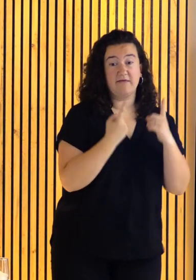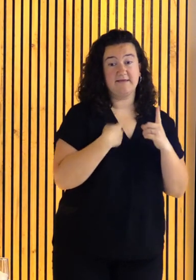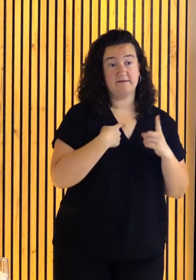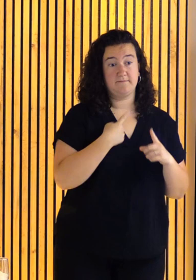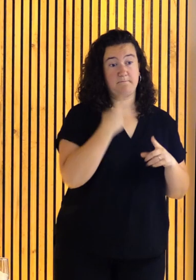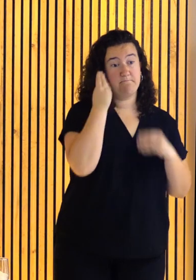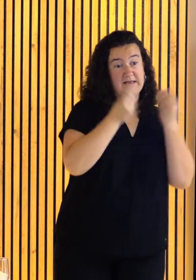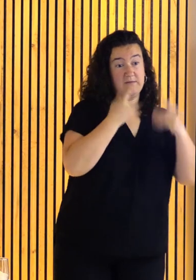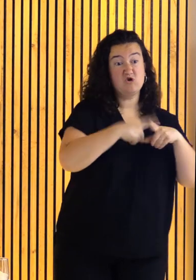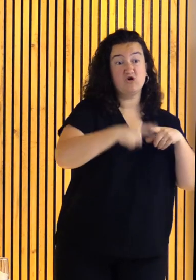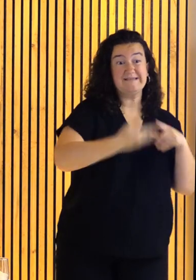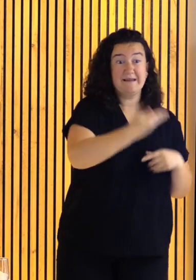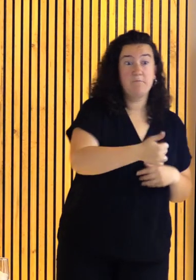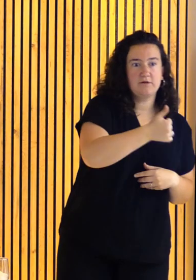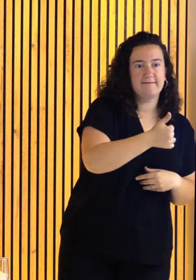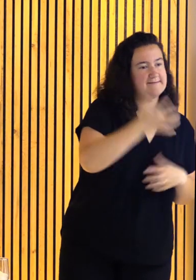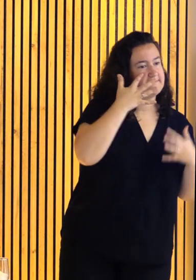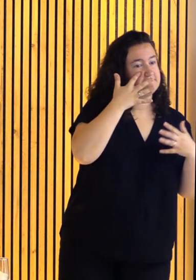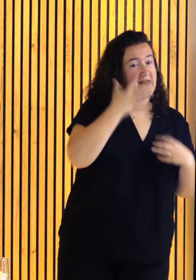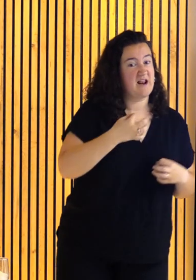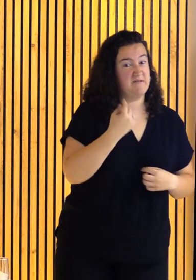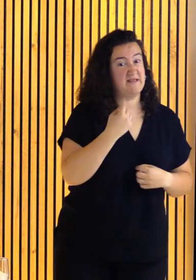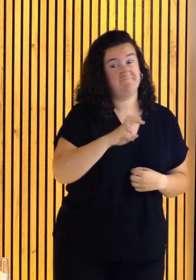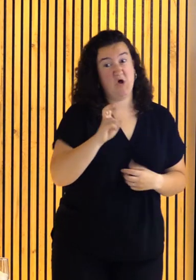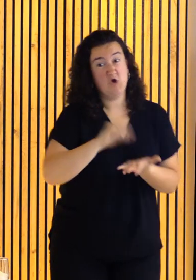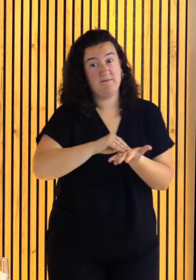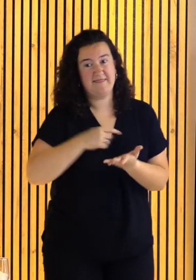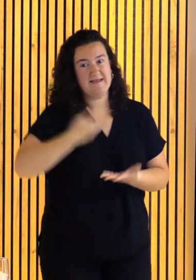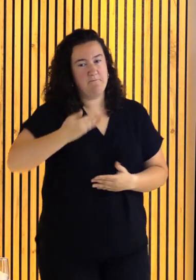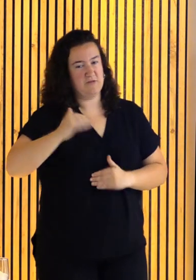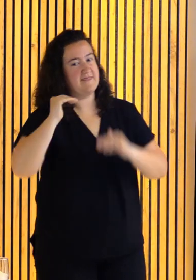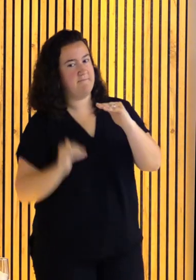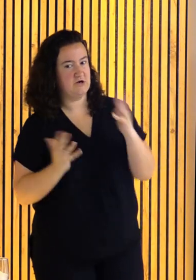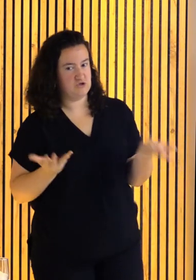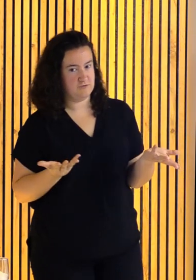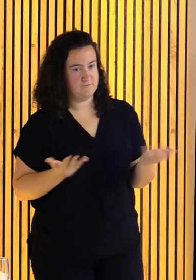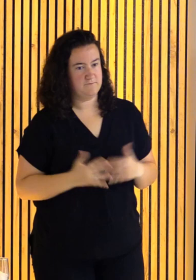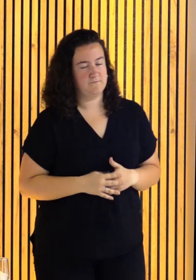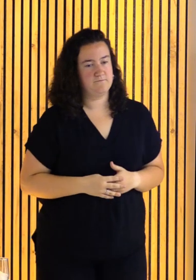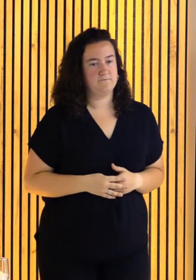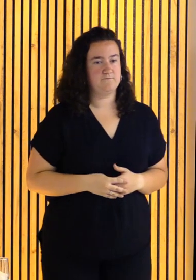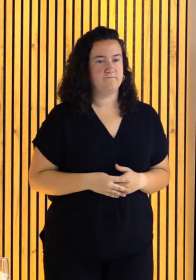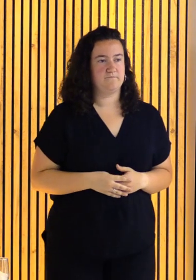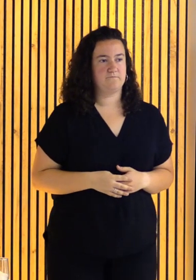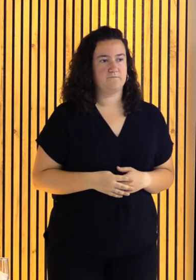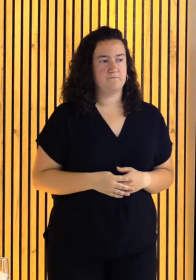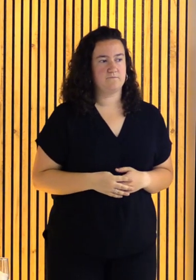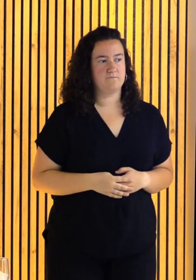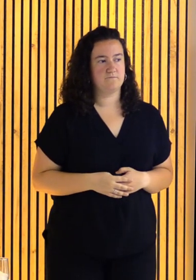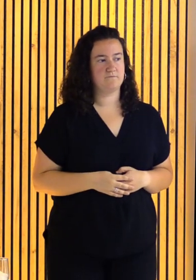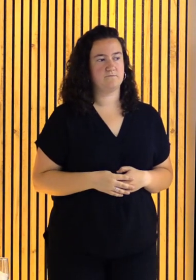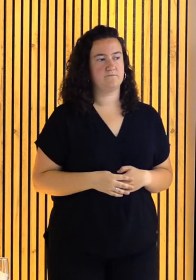ez? Orduan, bueno, alde batetik hori aipatzen zuen, baina gero aipatzen zuen baita ere,